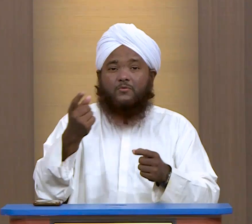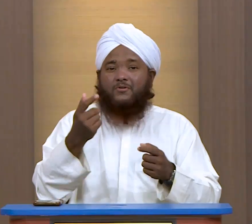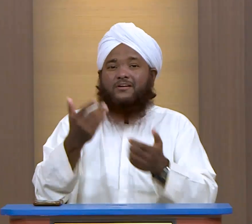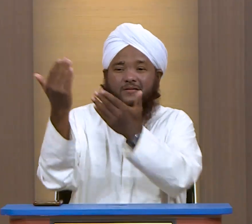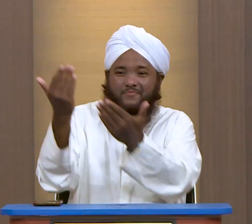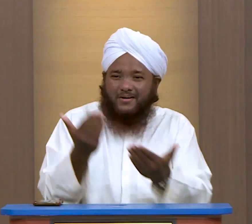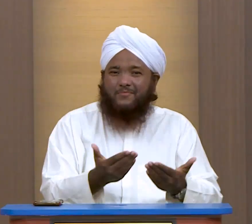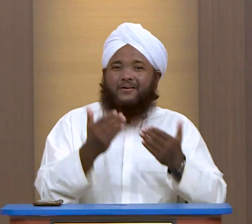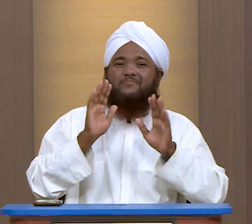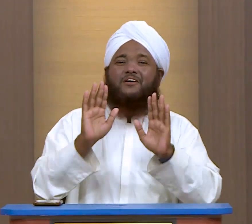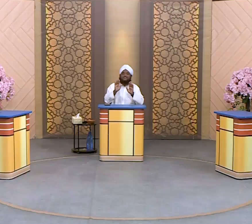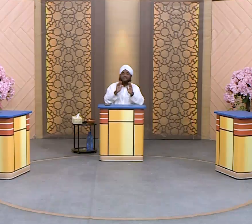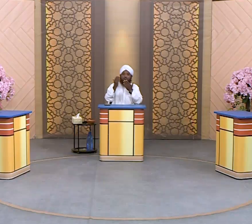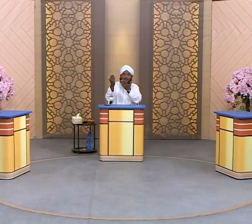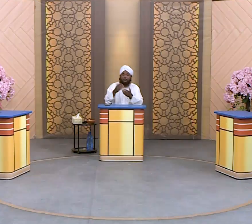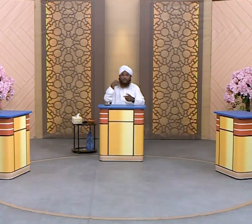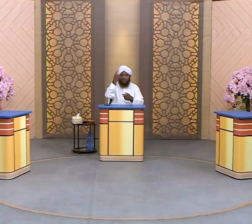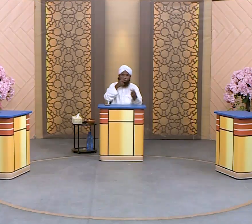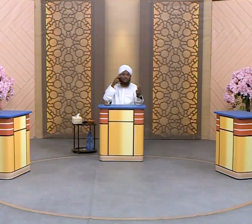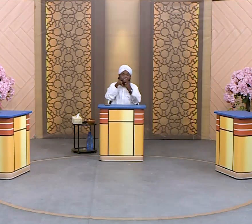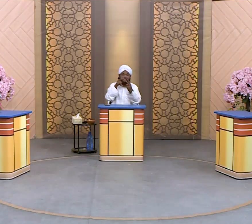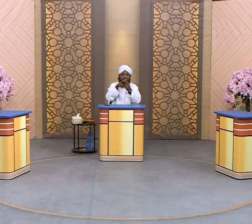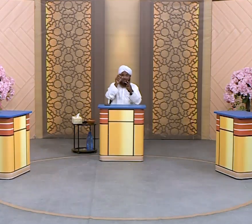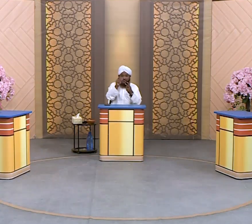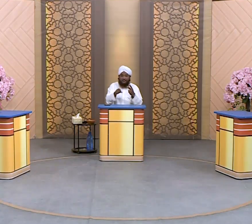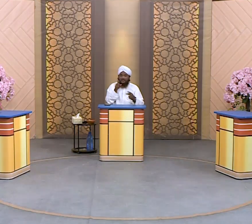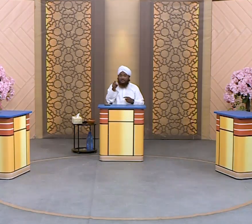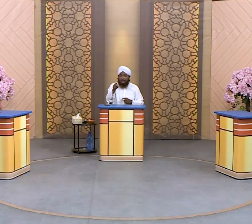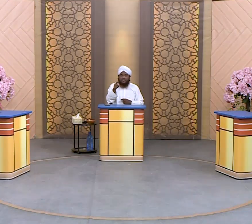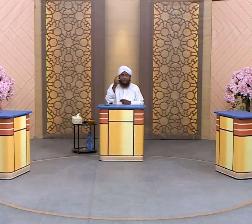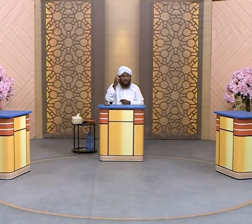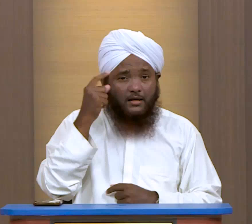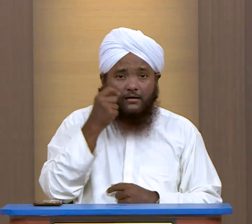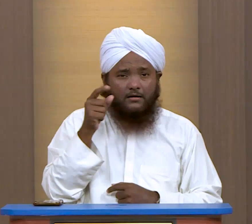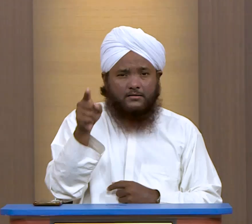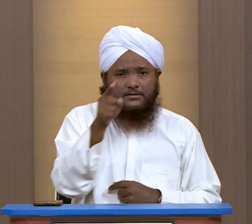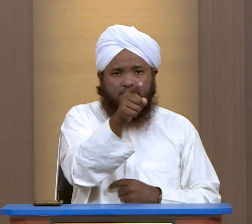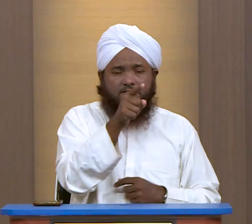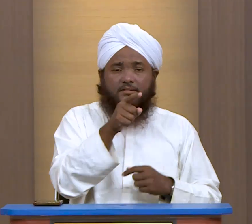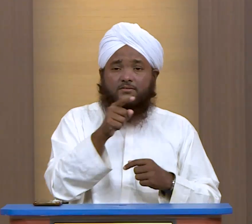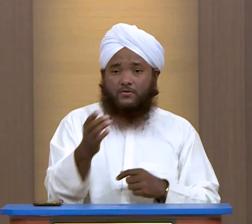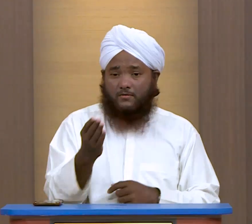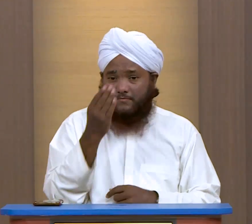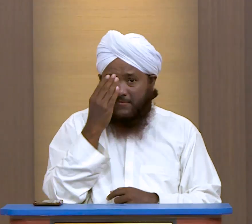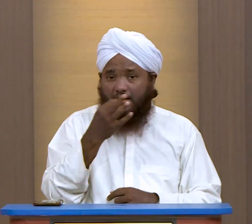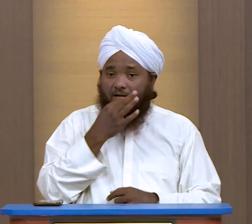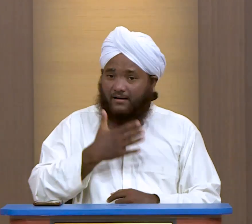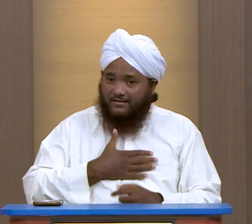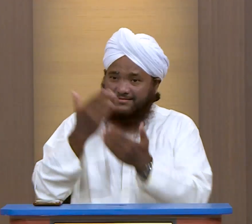تمہاری زیارت کو آئیں گے، تمہارا حق پہچانیں گے تو تم ہر شخص کو اس کے مرتبے کے لحاظ سے عزت دینا، شرفاء